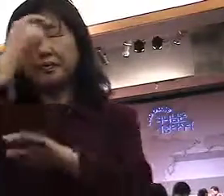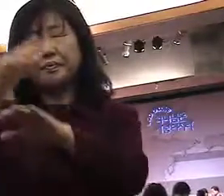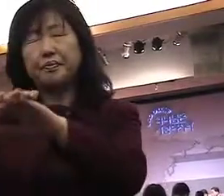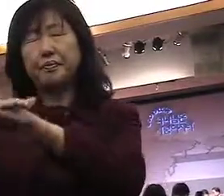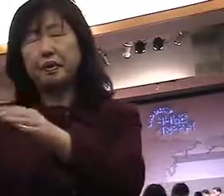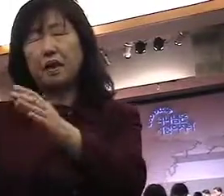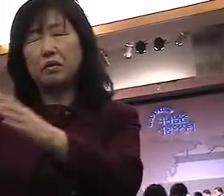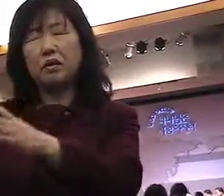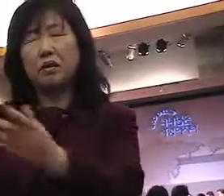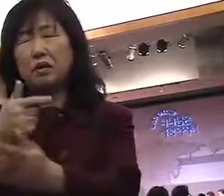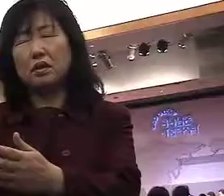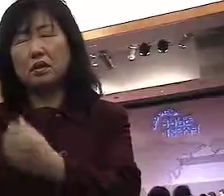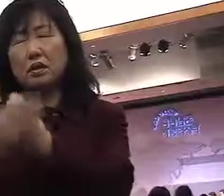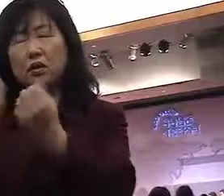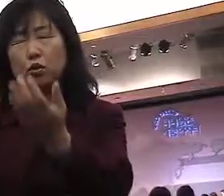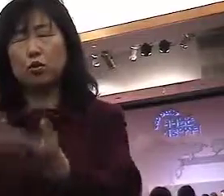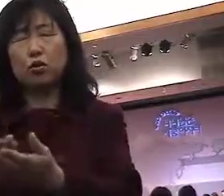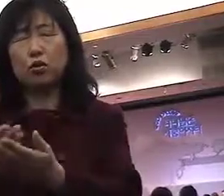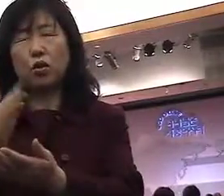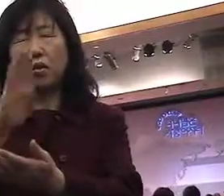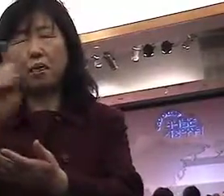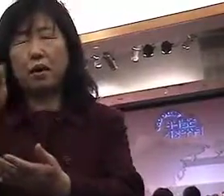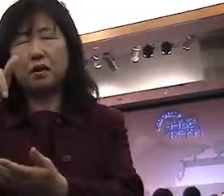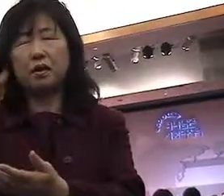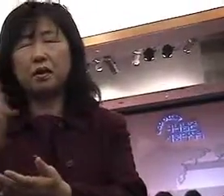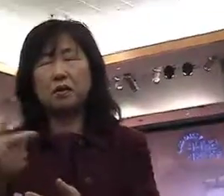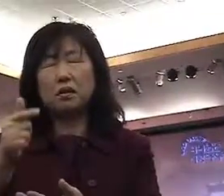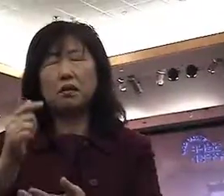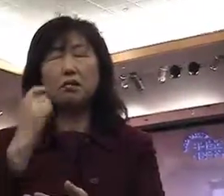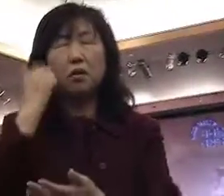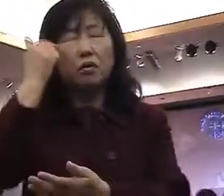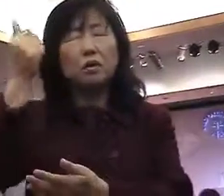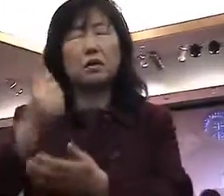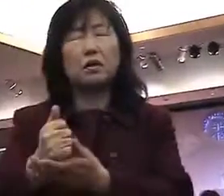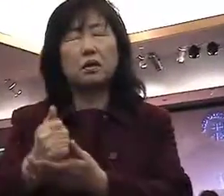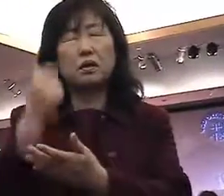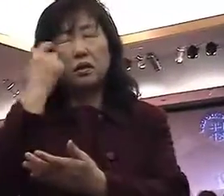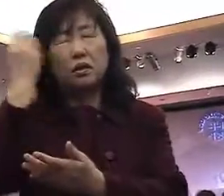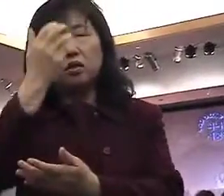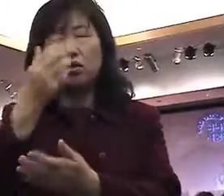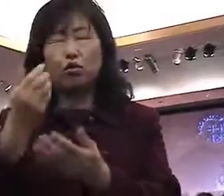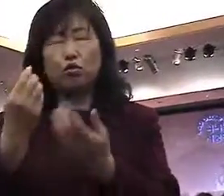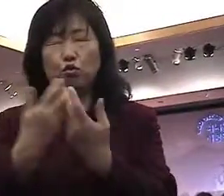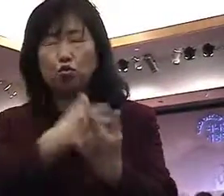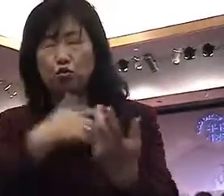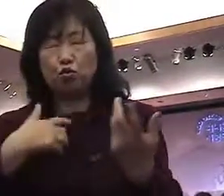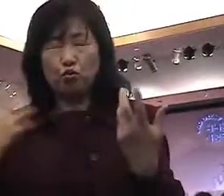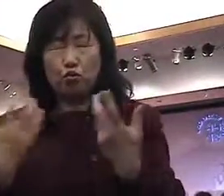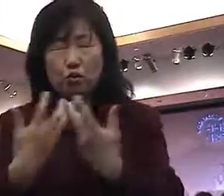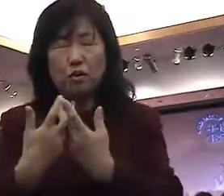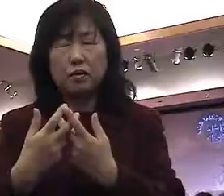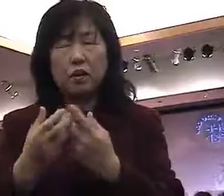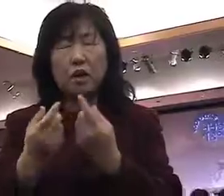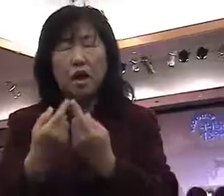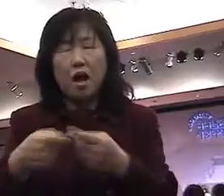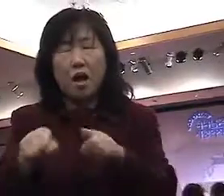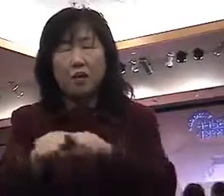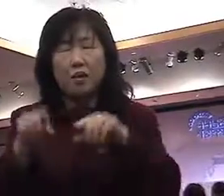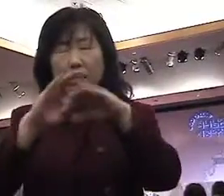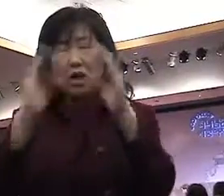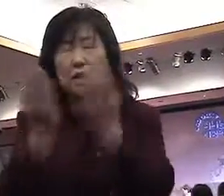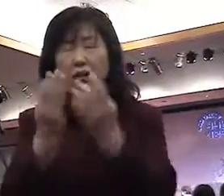박호 목사님의 말씀을 통해 성령 충만한 우리가 되게 하옵소서. 함께 기도하시겠습니다. 하나님